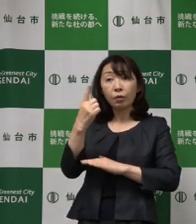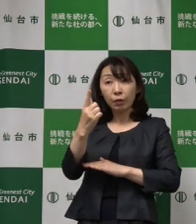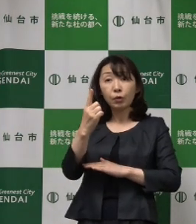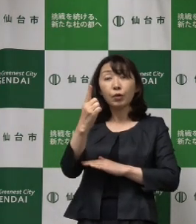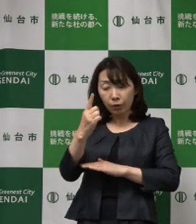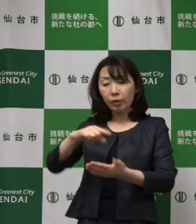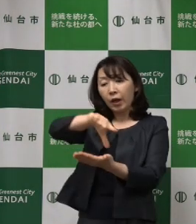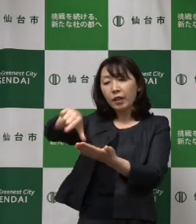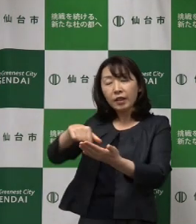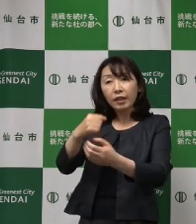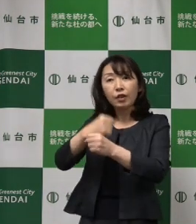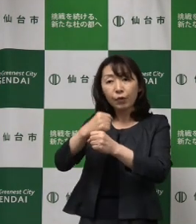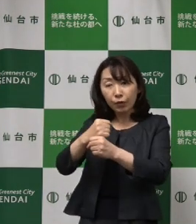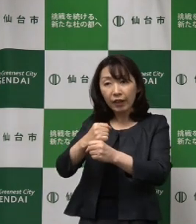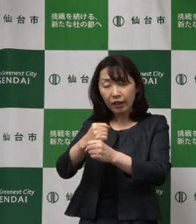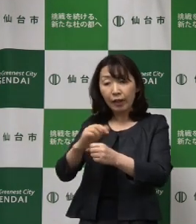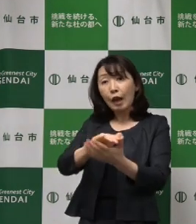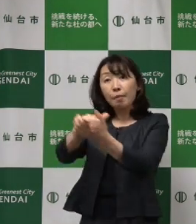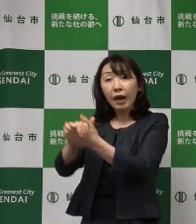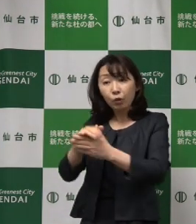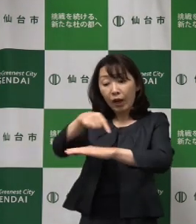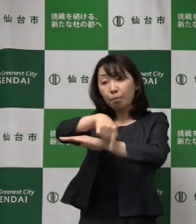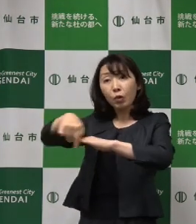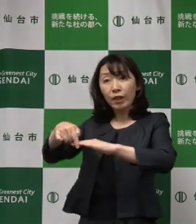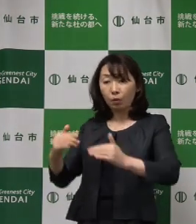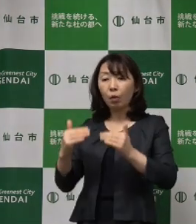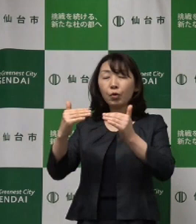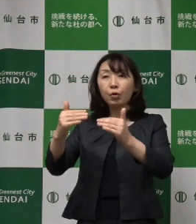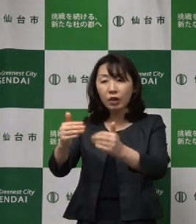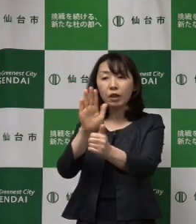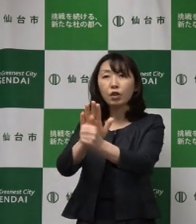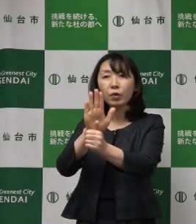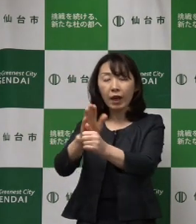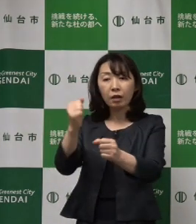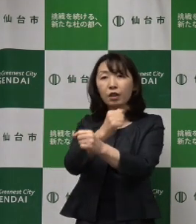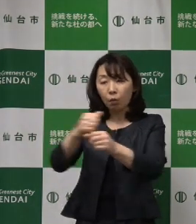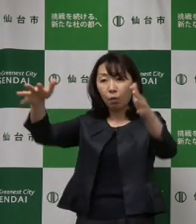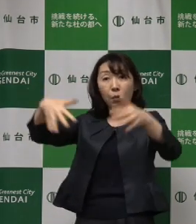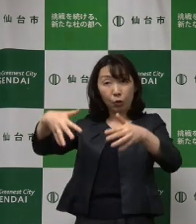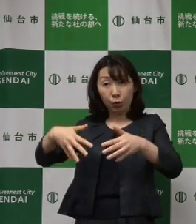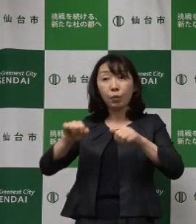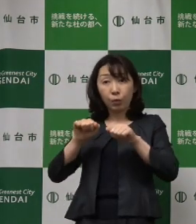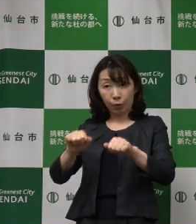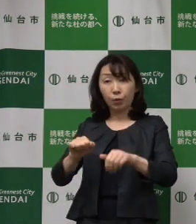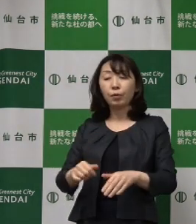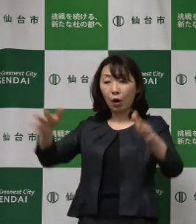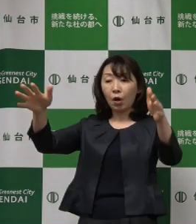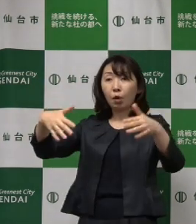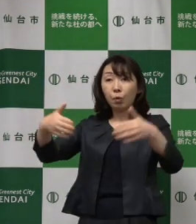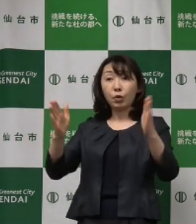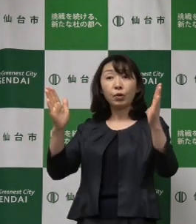域づくりパートナープロジェクト推進女性事業の募集を行います。募集期間